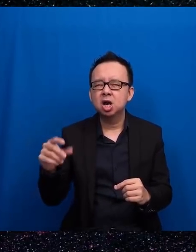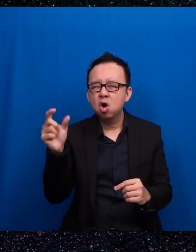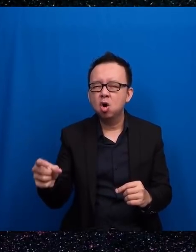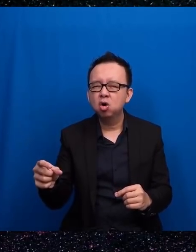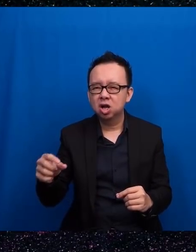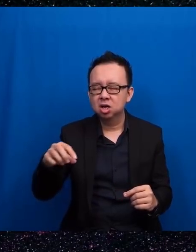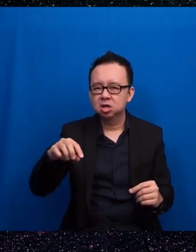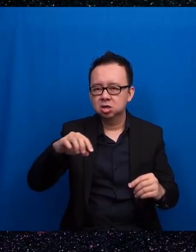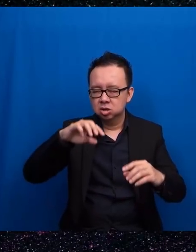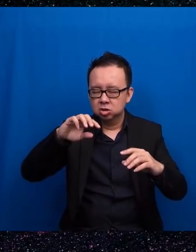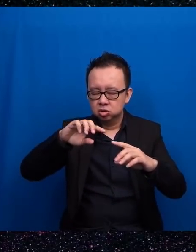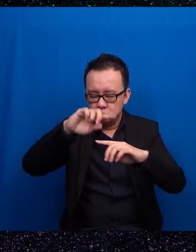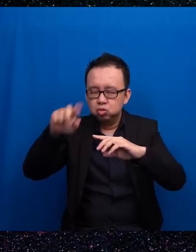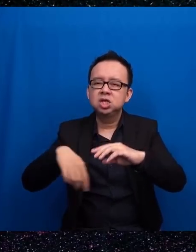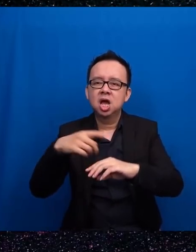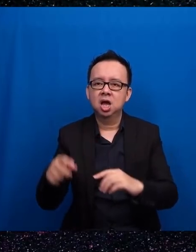Berilah sela.